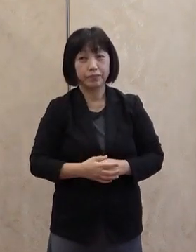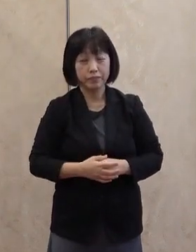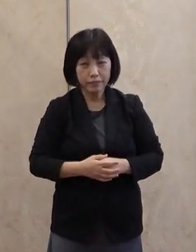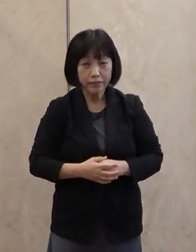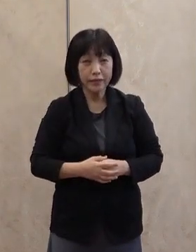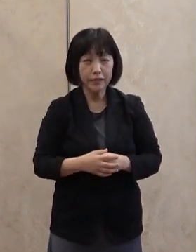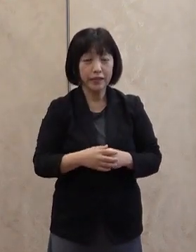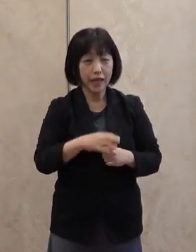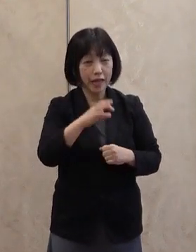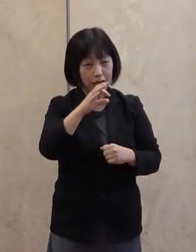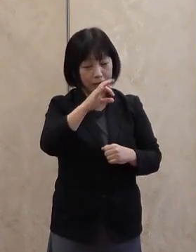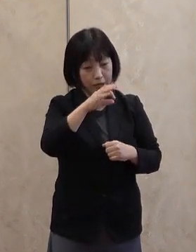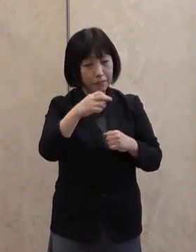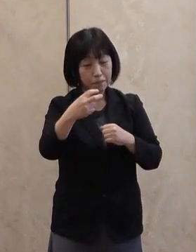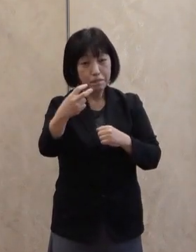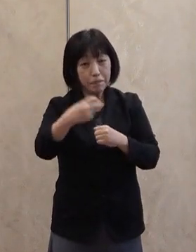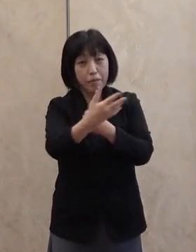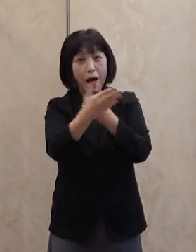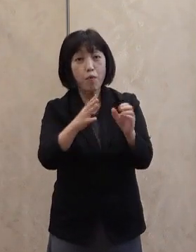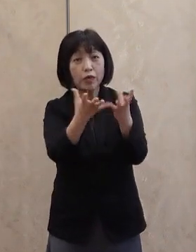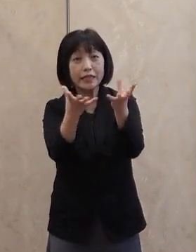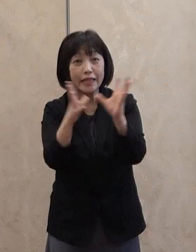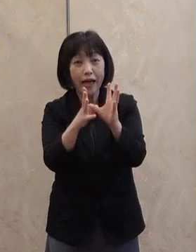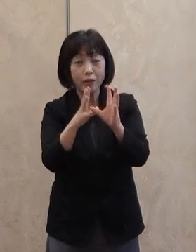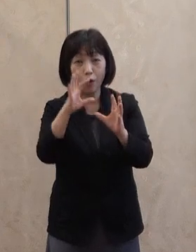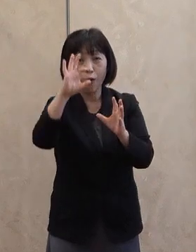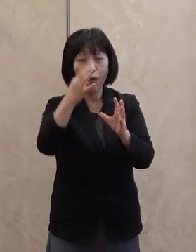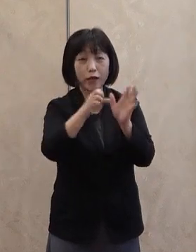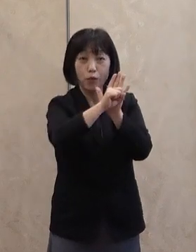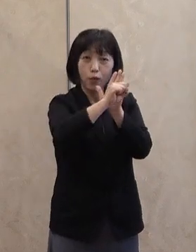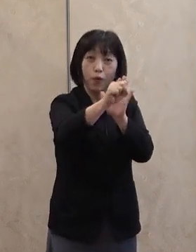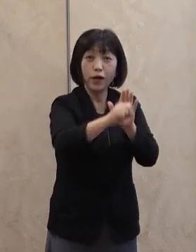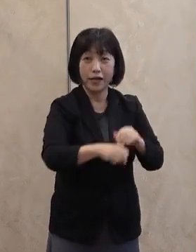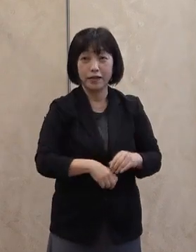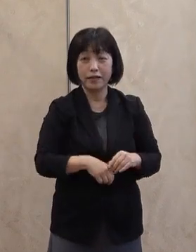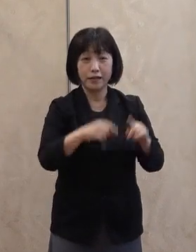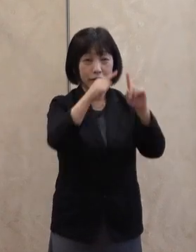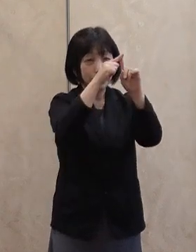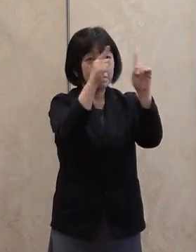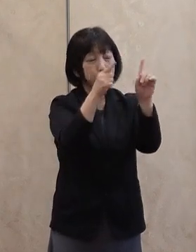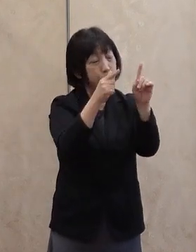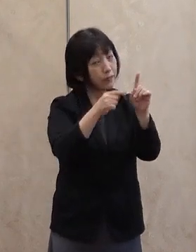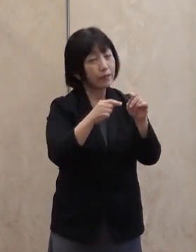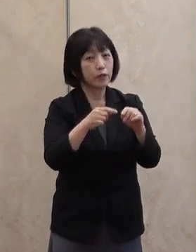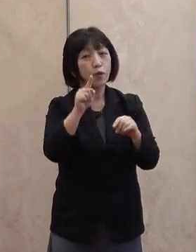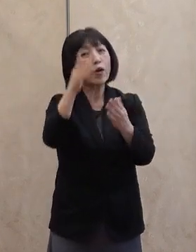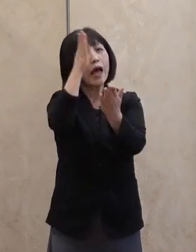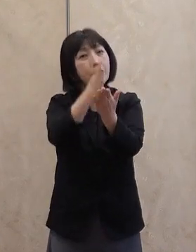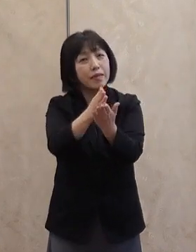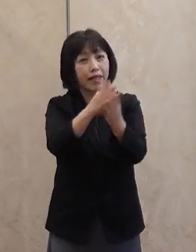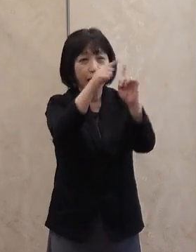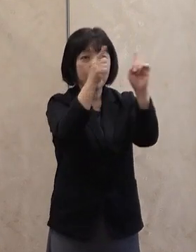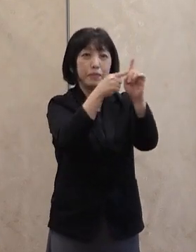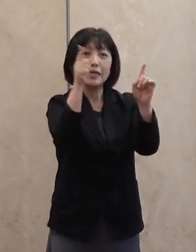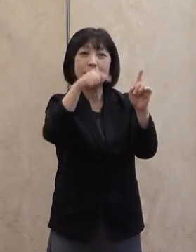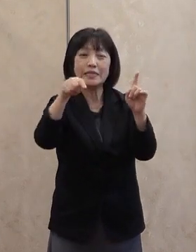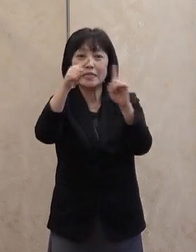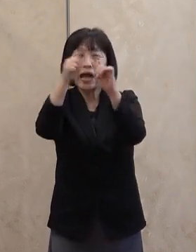どれぐらい費用がかかって、PCR 検査、大量検査をした方が有効なんじゃないかという声も聞くんです